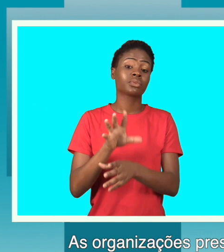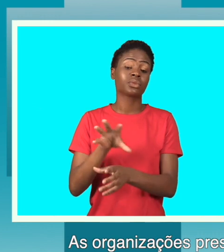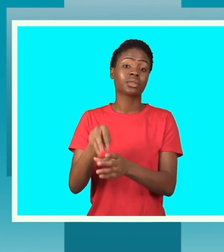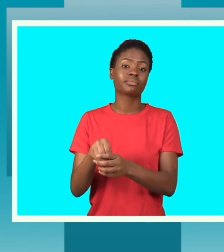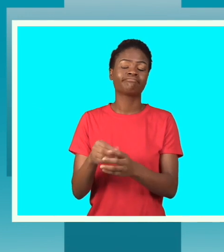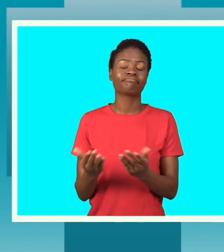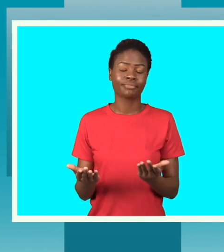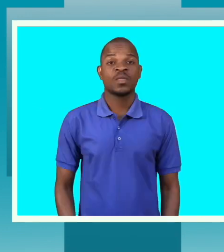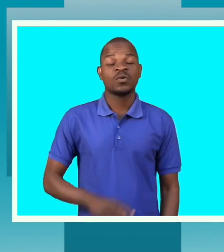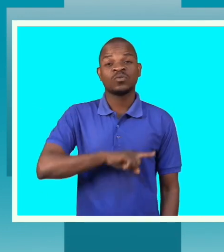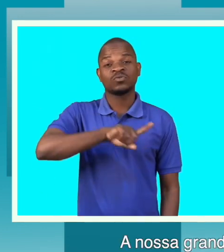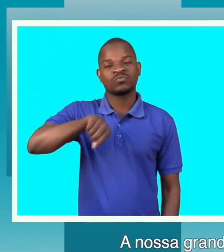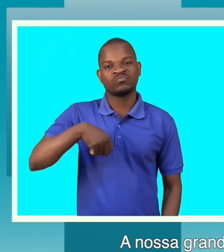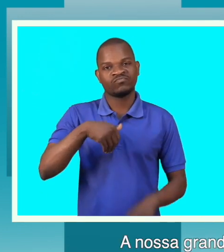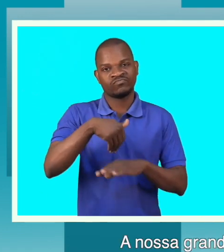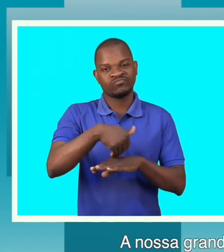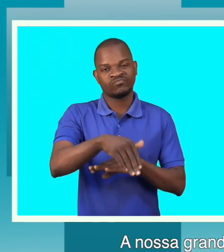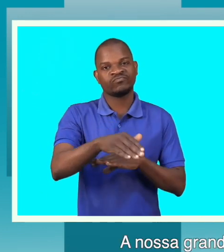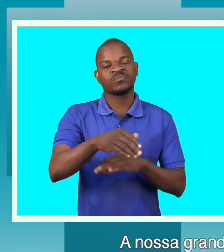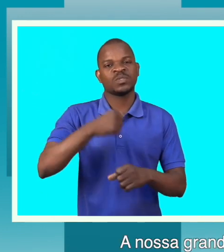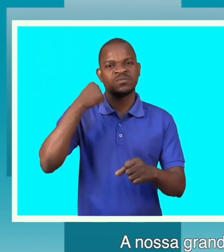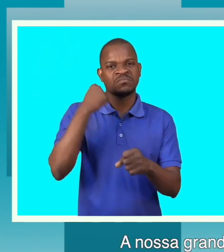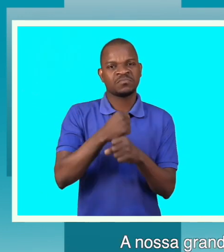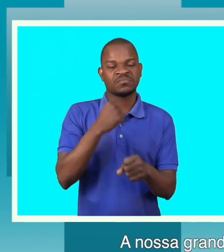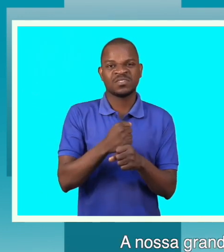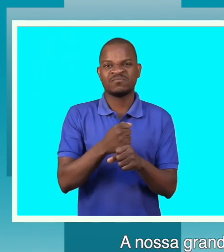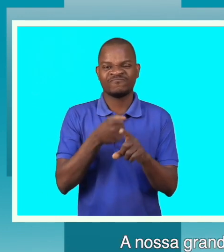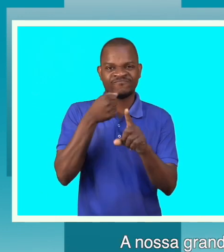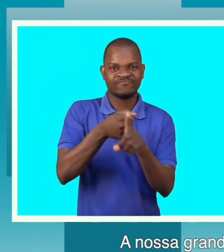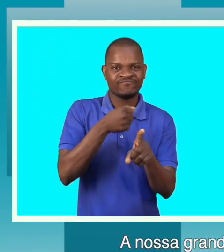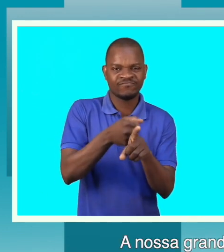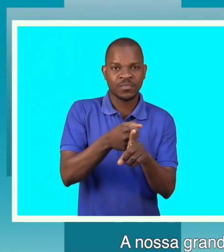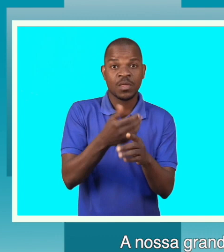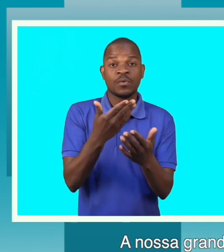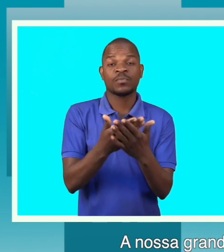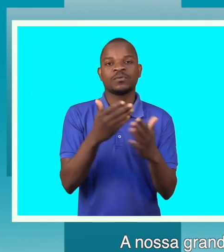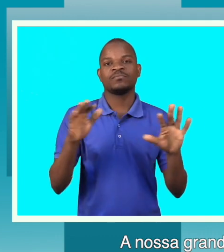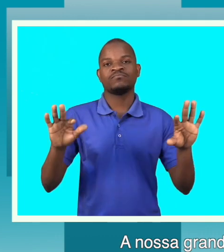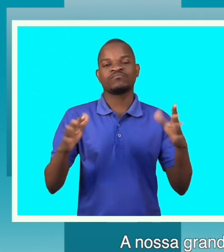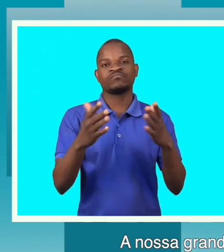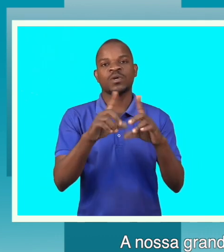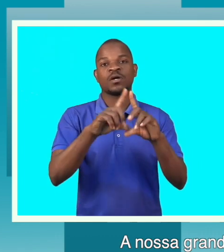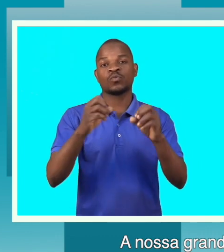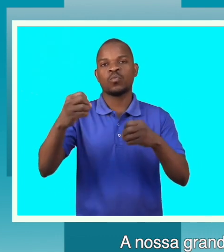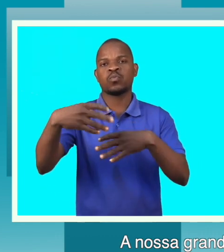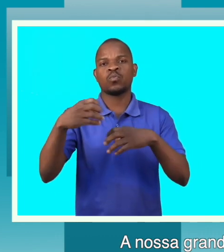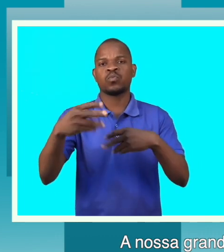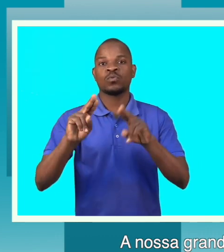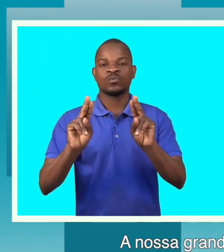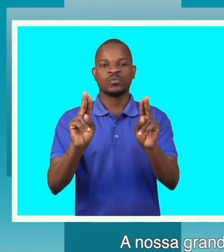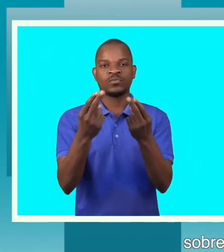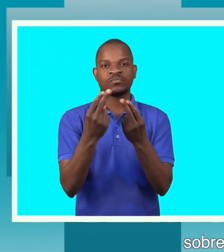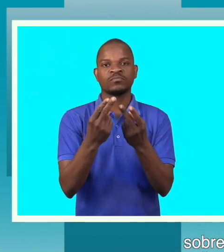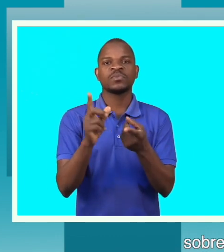inclusivas. A nossa grande luta aqui na cidade é trabalhar para a redução das novas infecções,